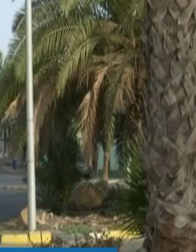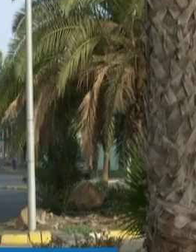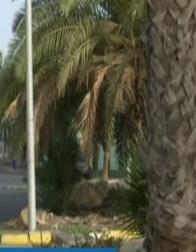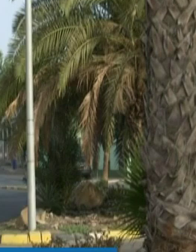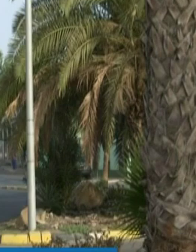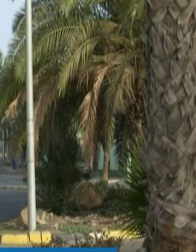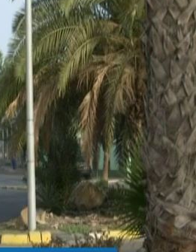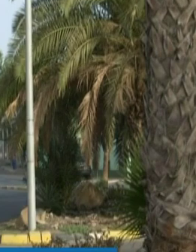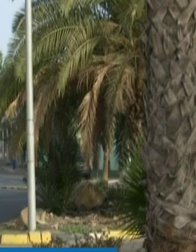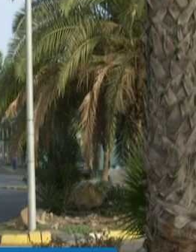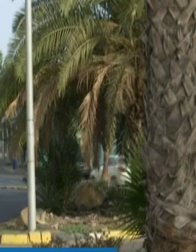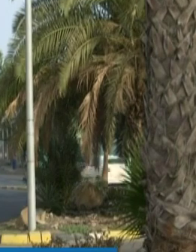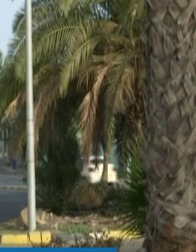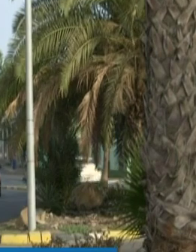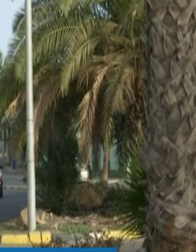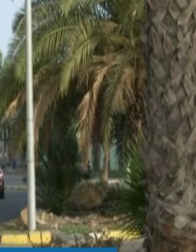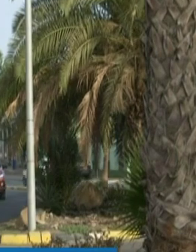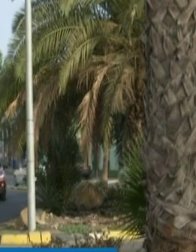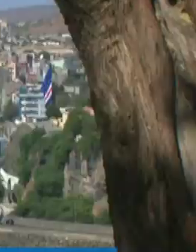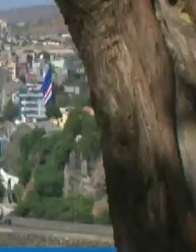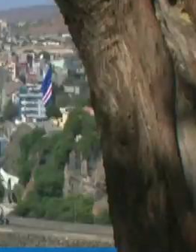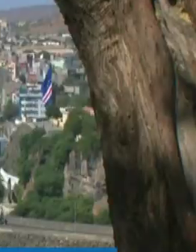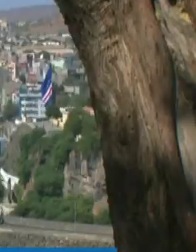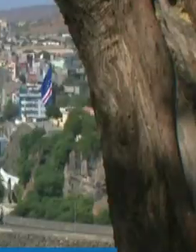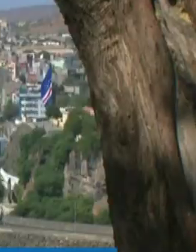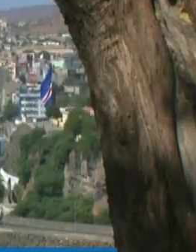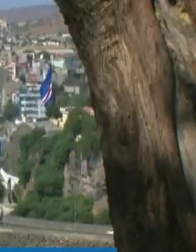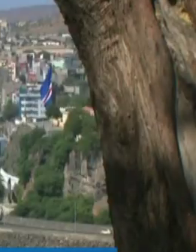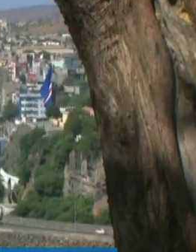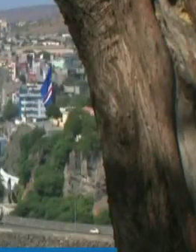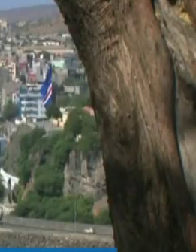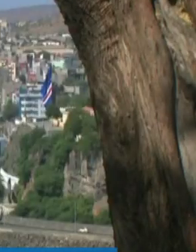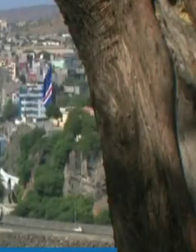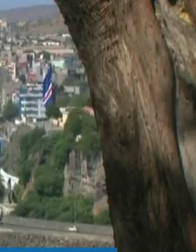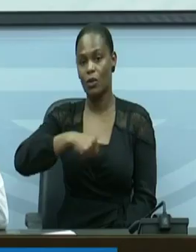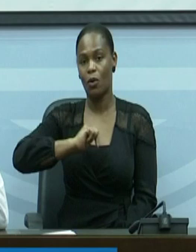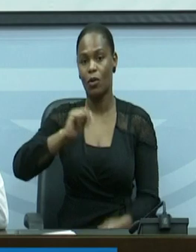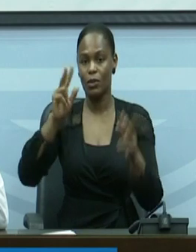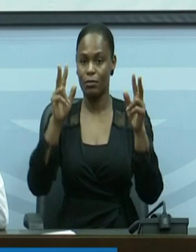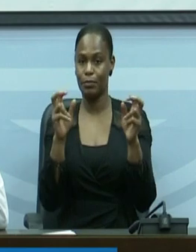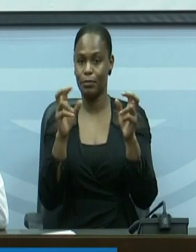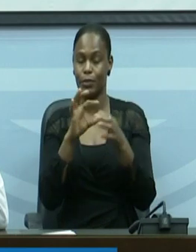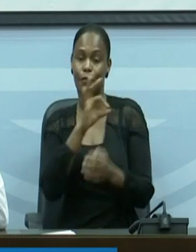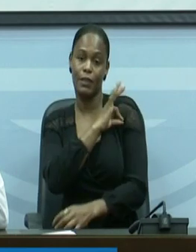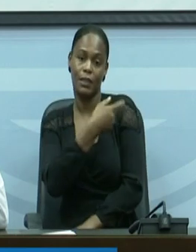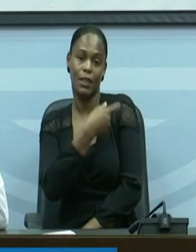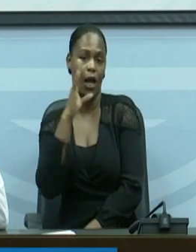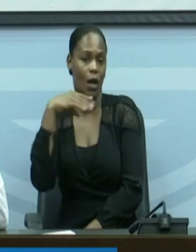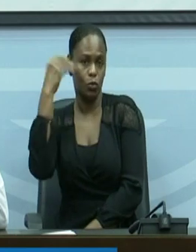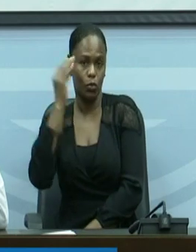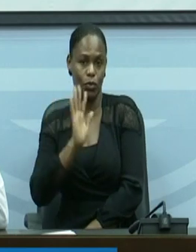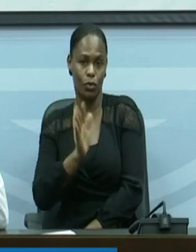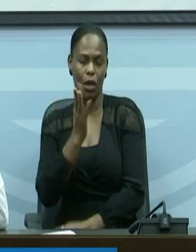vacinação, sobretudo à dose de reforço, que não tem tido adesão esperada. Em termos da vacinação de adultos,